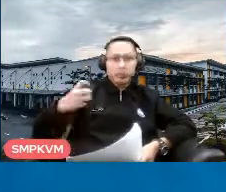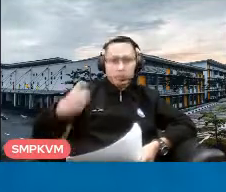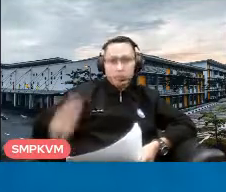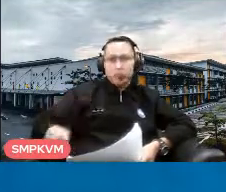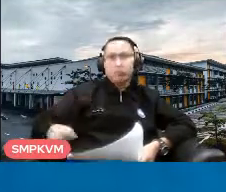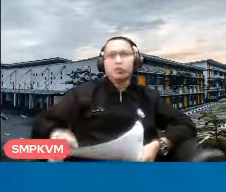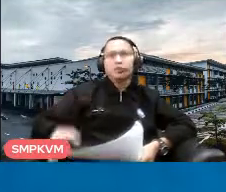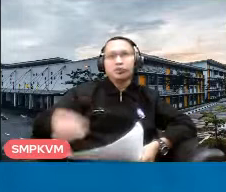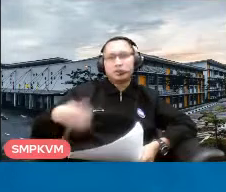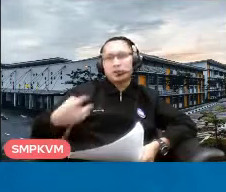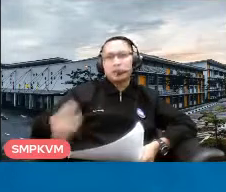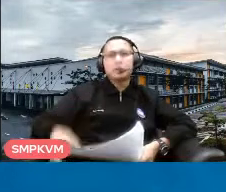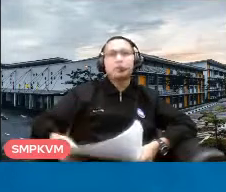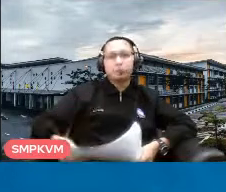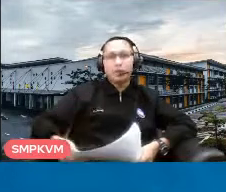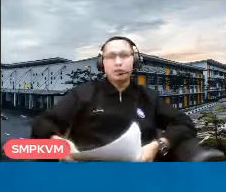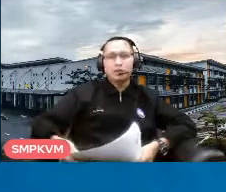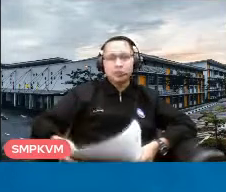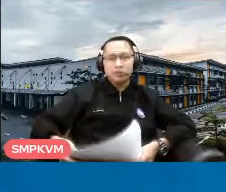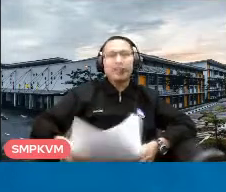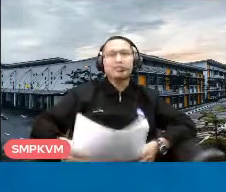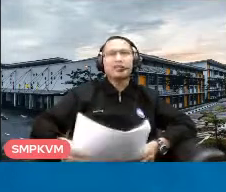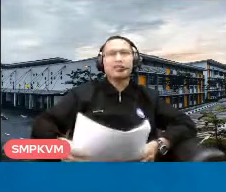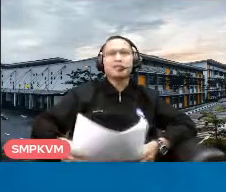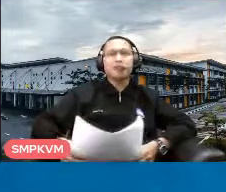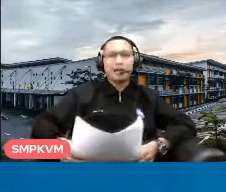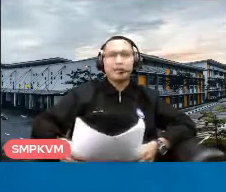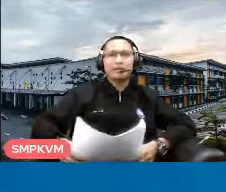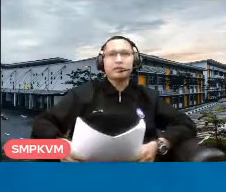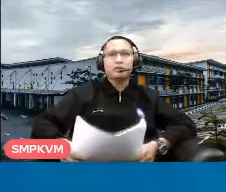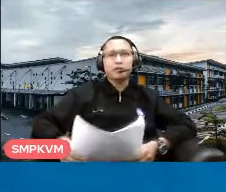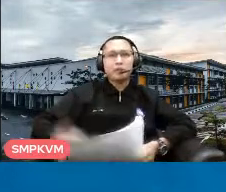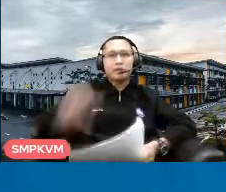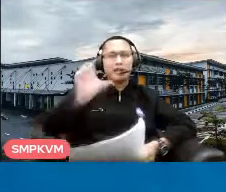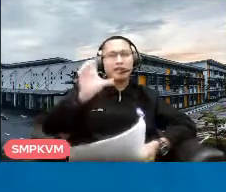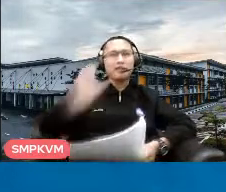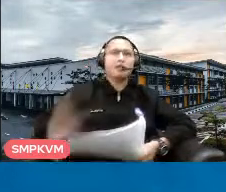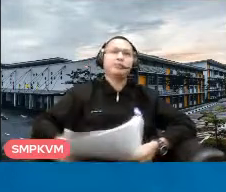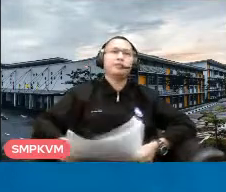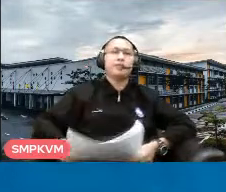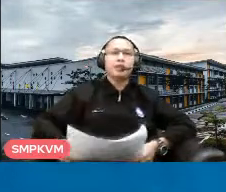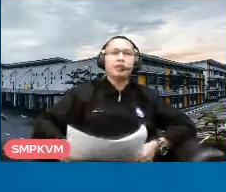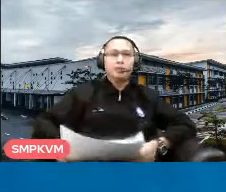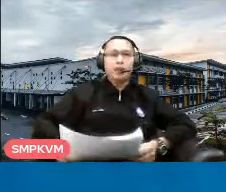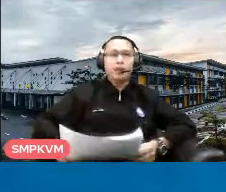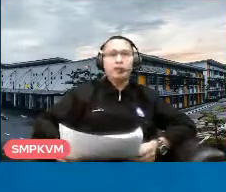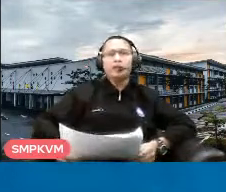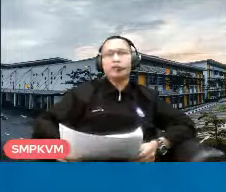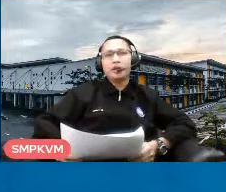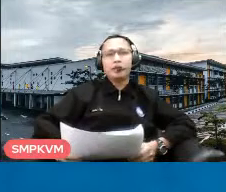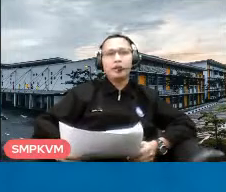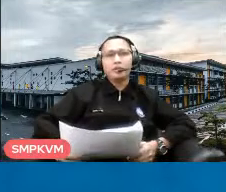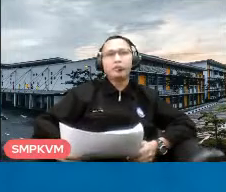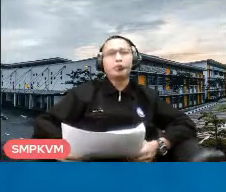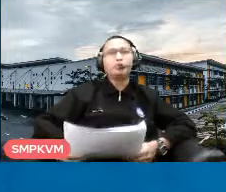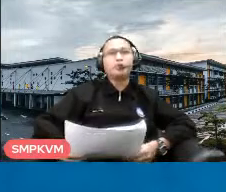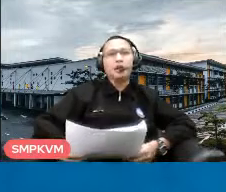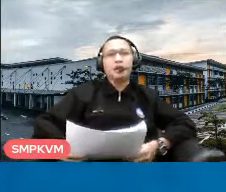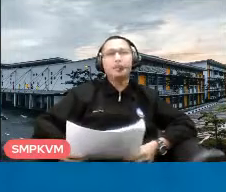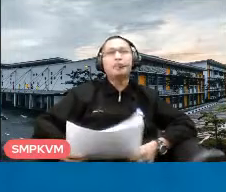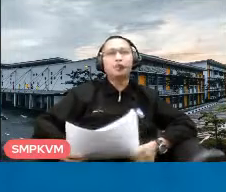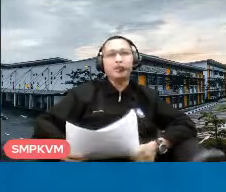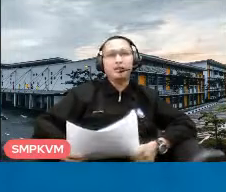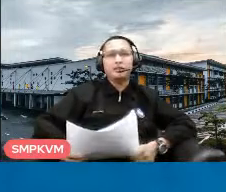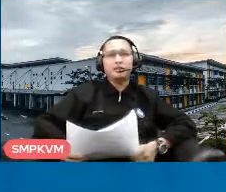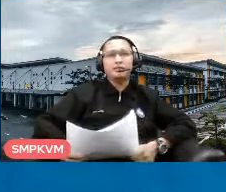bulir Cari Dewi ataupun secara berkumpulan jangan Jakarta dengan pesawat Janganlah baik yang terakhir yang kelima